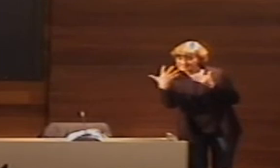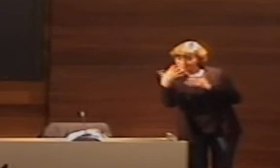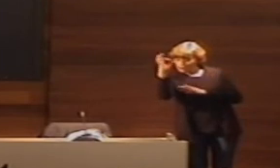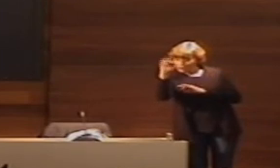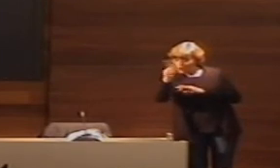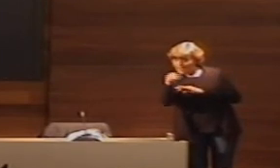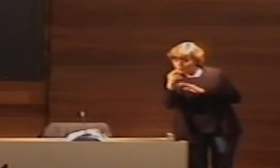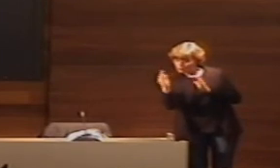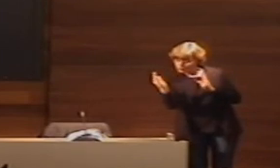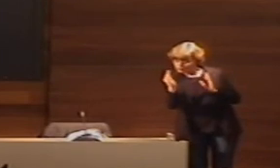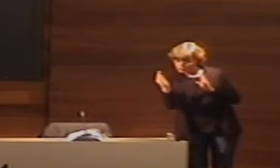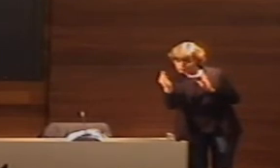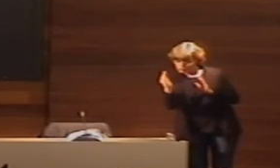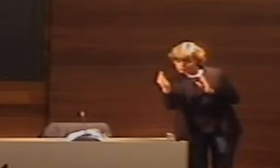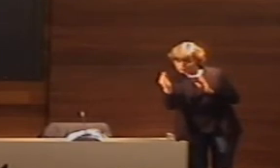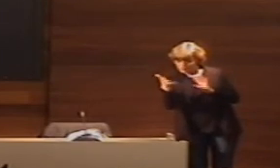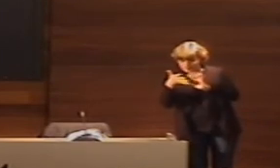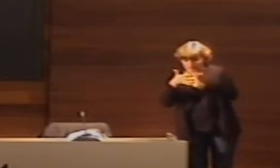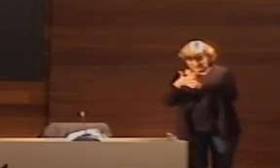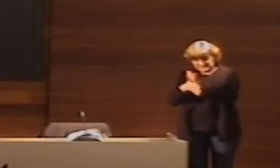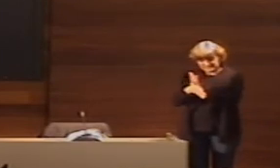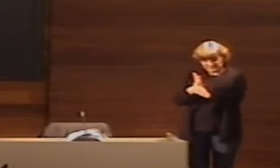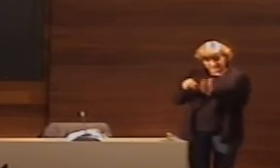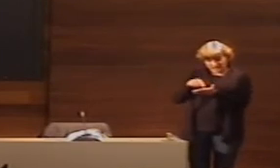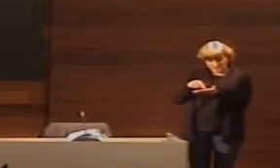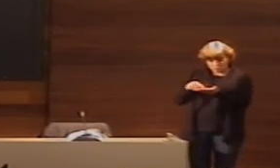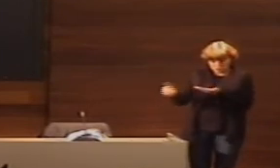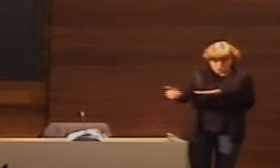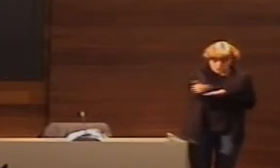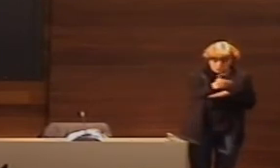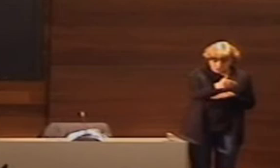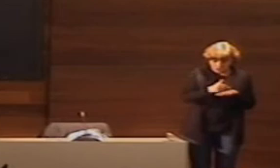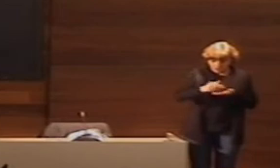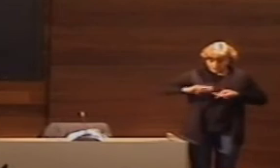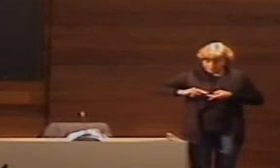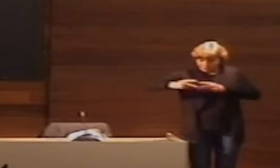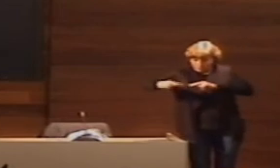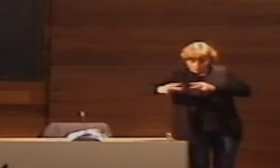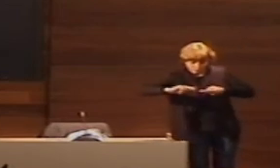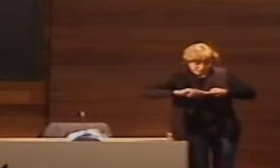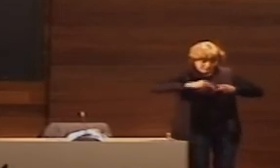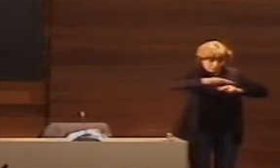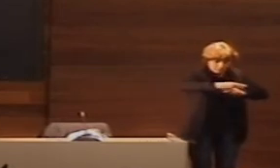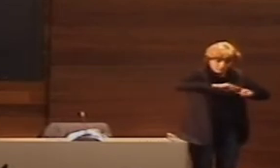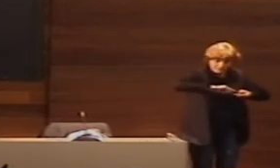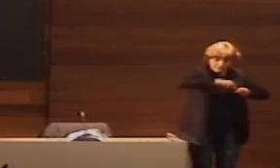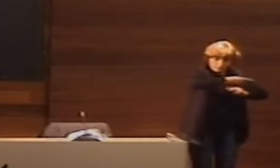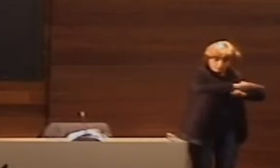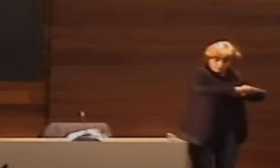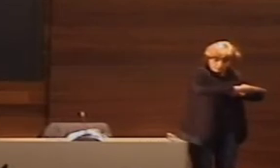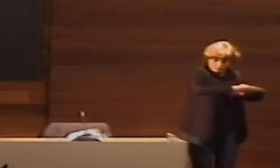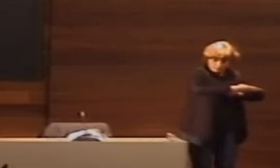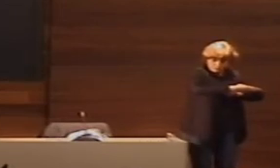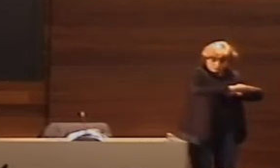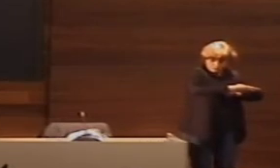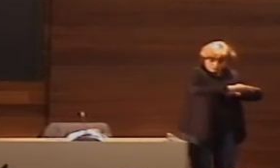Con lo cual el coste de tratamiento casi se les equipara, ¿no? Con lo cual, ya el mensaje económico es muy contundente, ¿no?